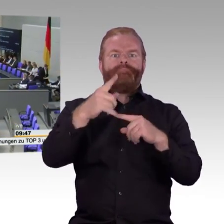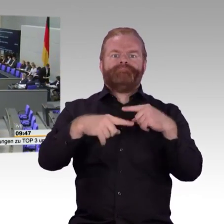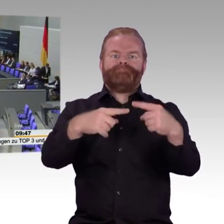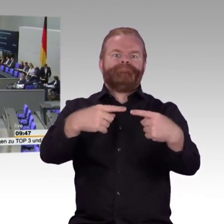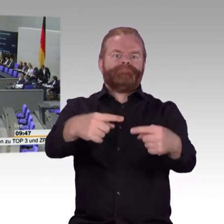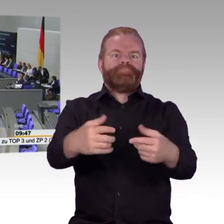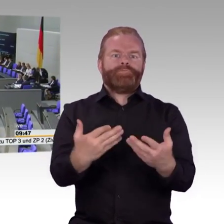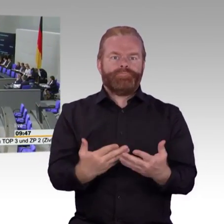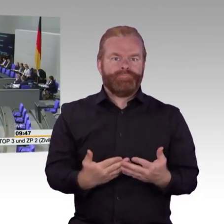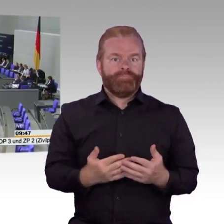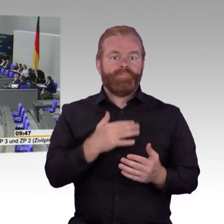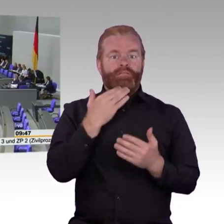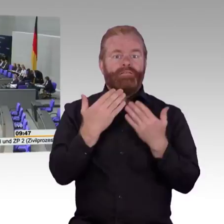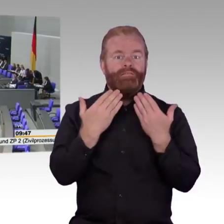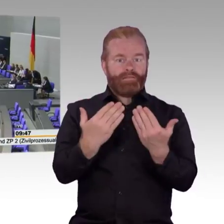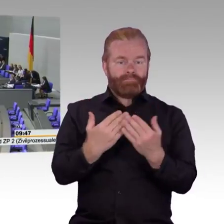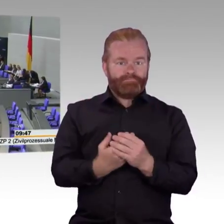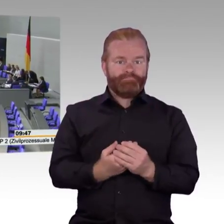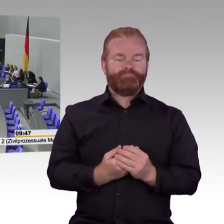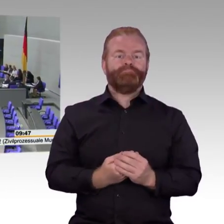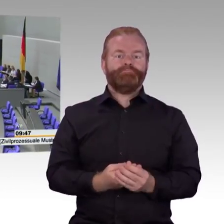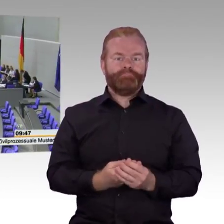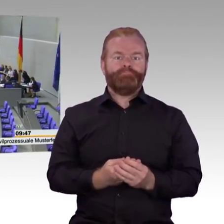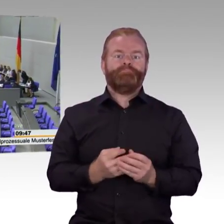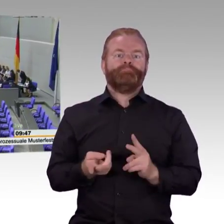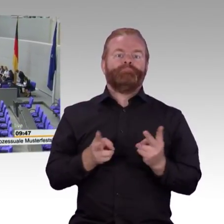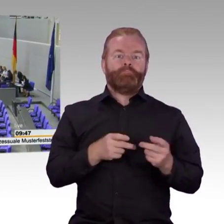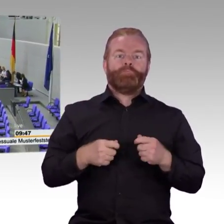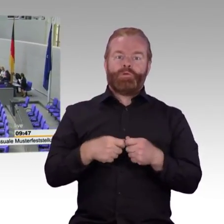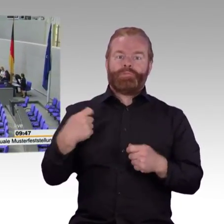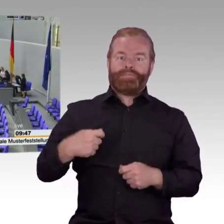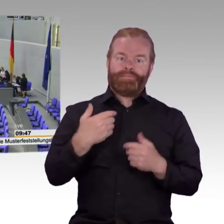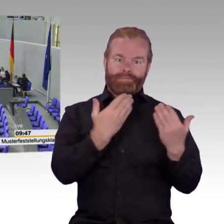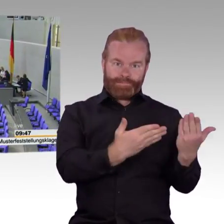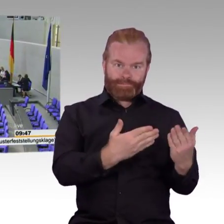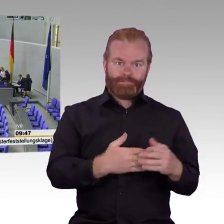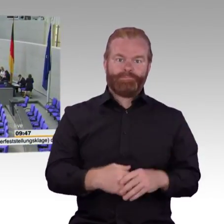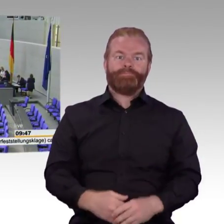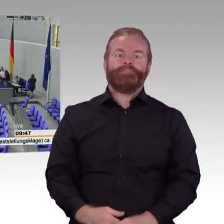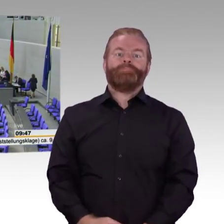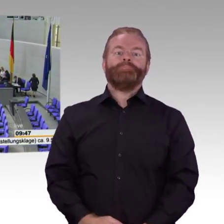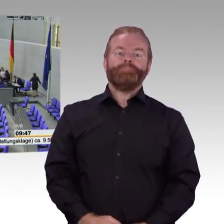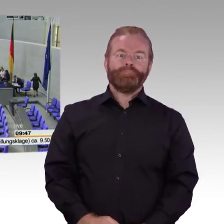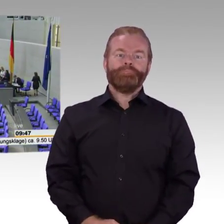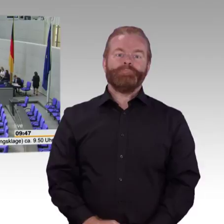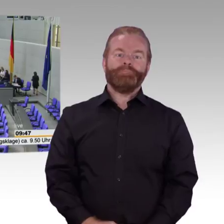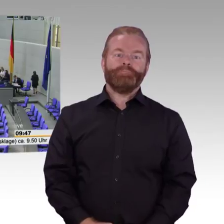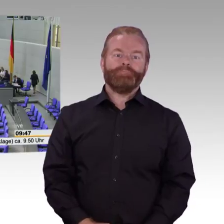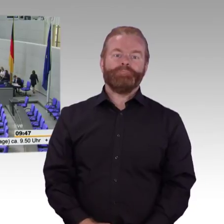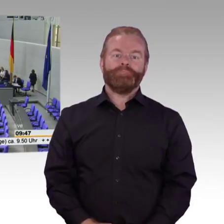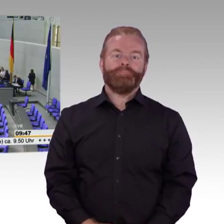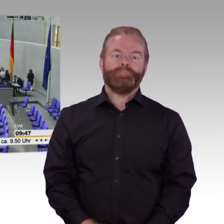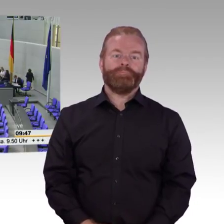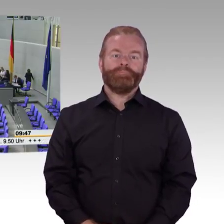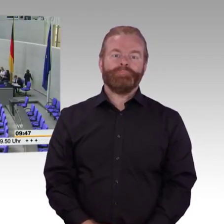Herr Präsident, liebe Kolleginnen und Kollegen, nachdem wir in der vergangenen Woche hier in erster Lesung das Gesetz beraten haben, das aber eine lange Vorgeschichte hat, wir